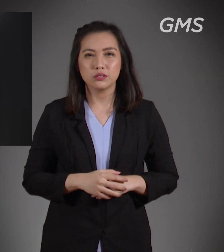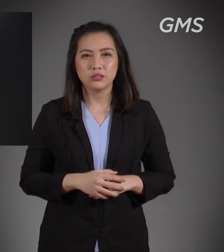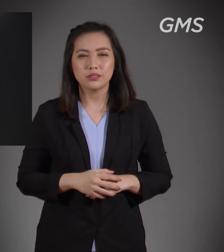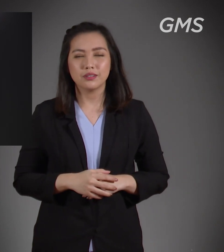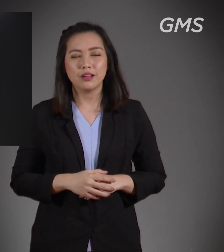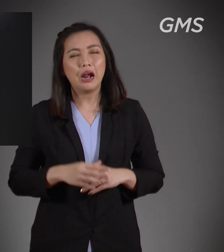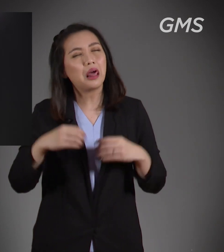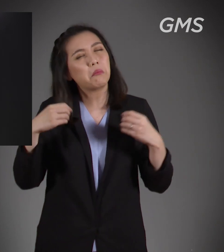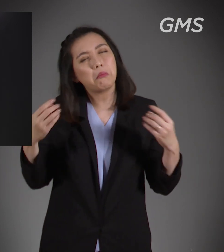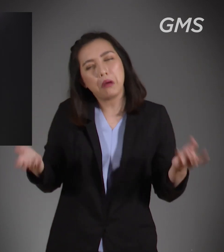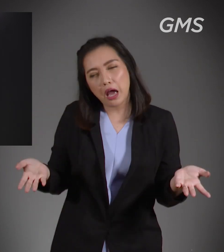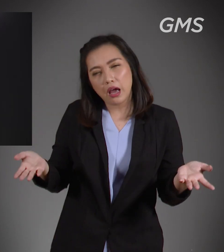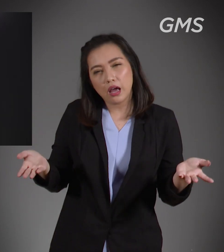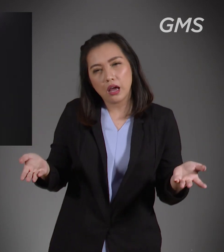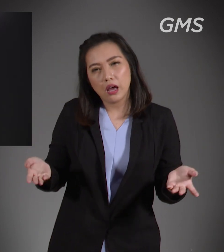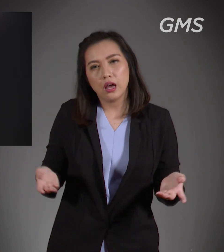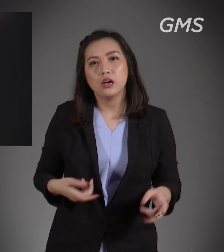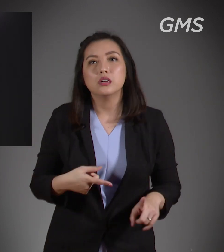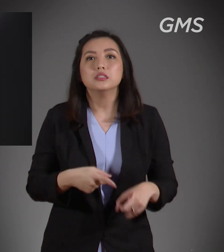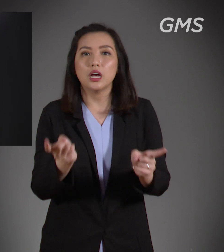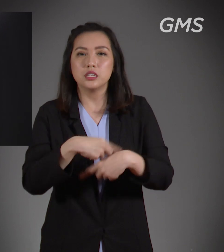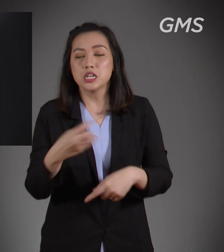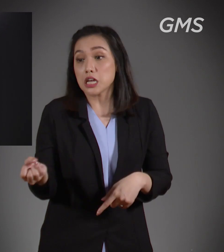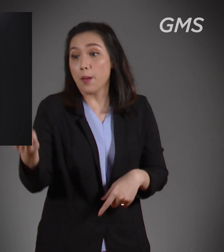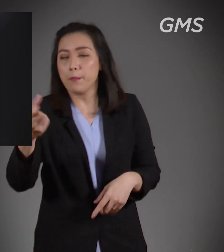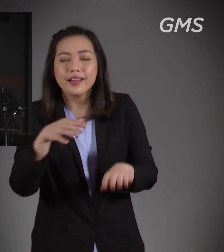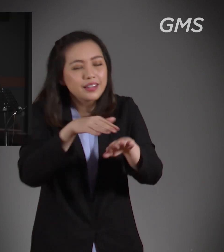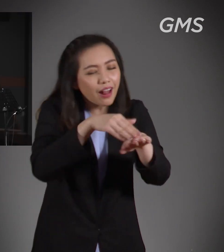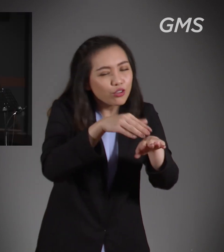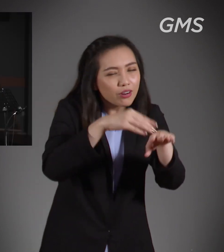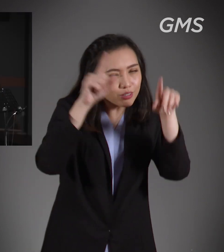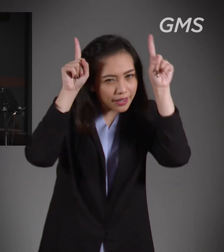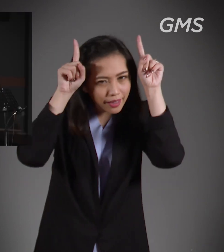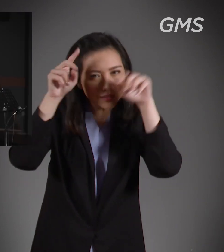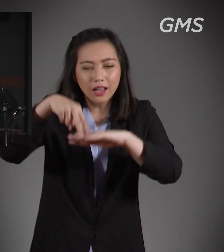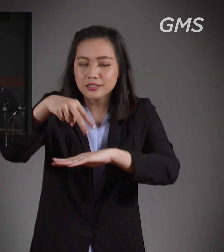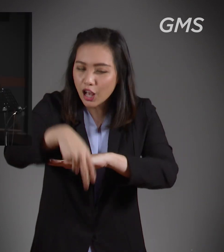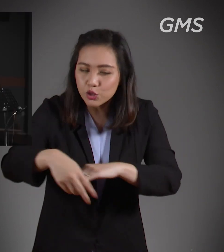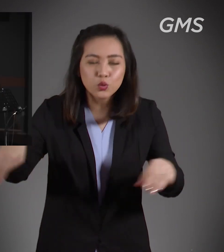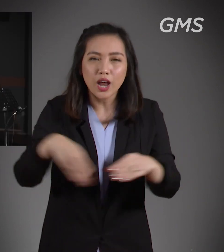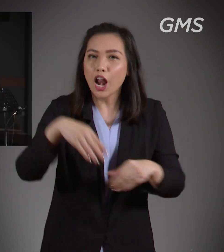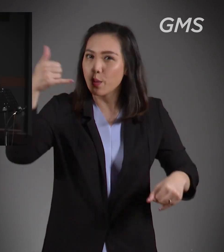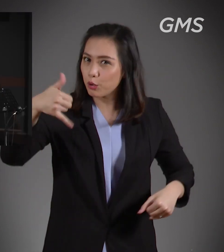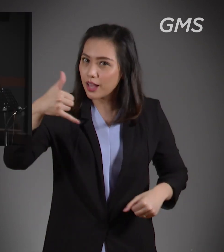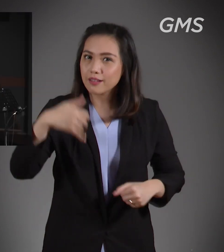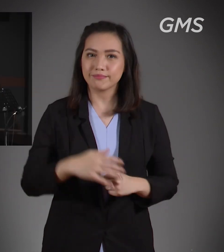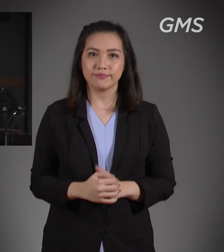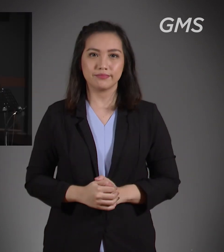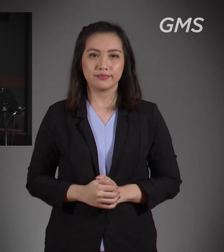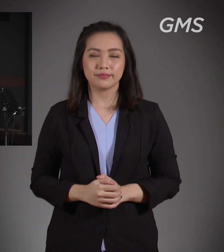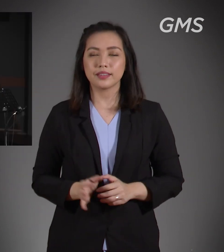mudah untuk ditawan setan melakukan kehendaknya. Tahukah bahwa kalau